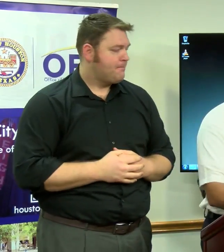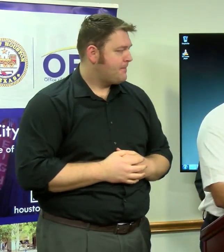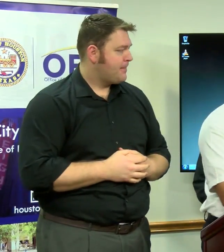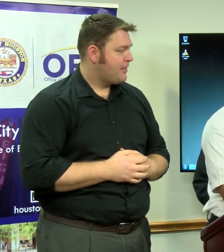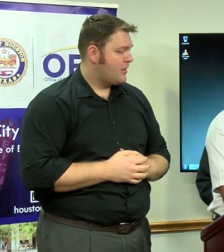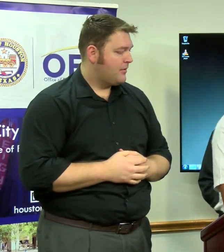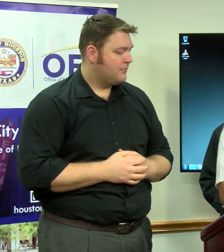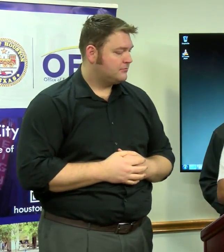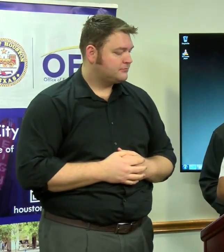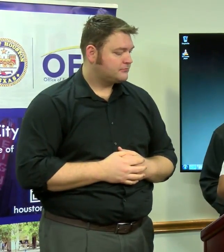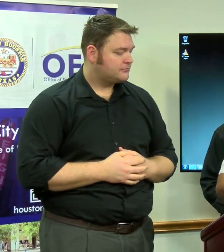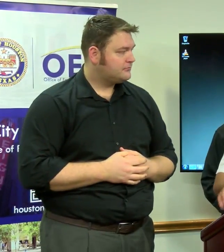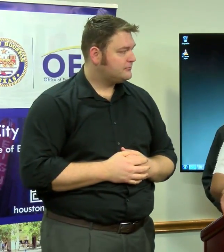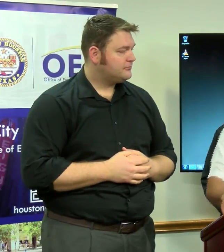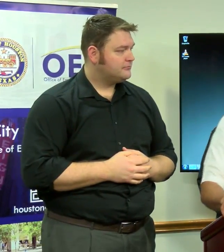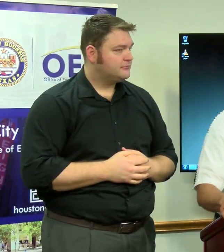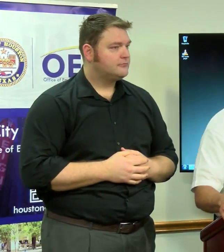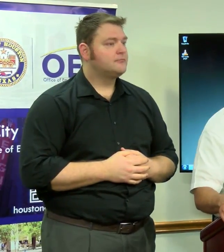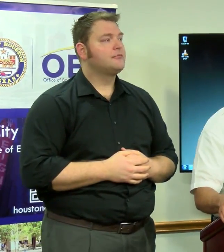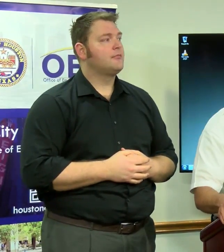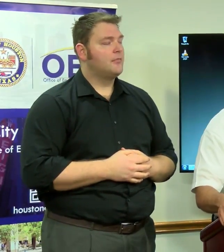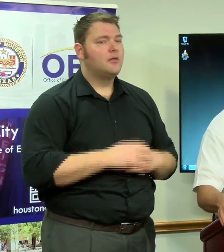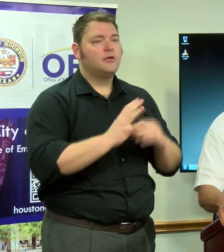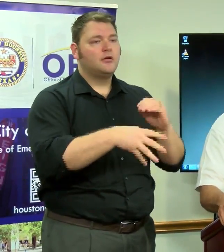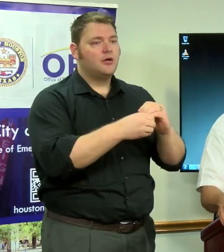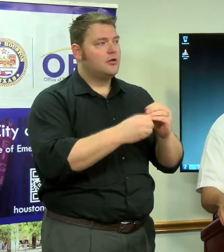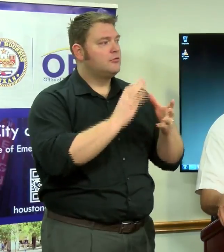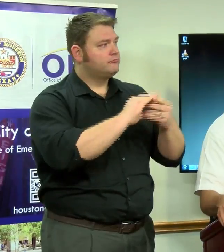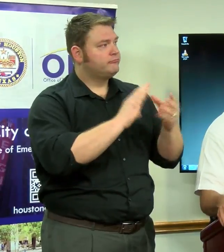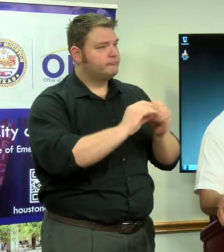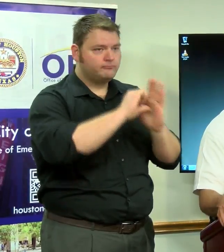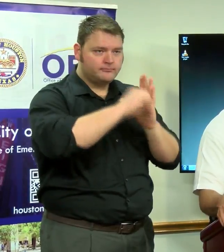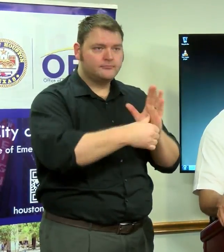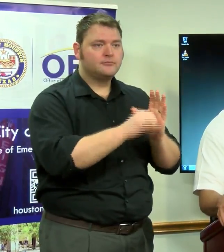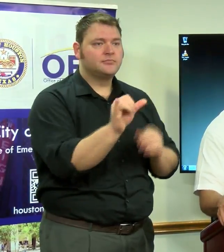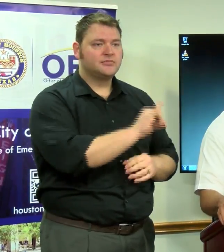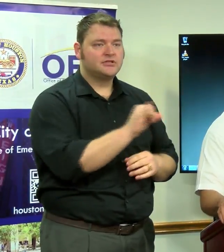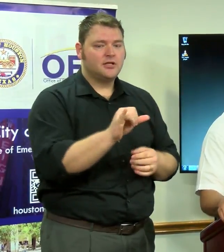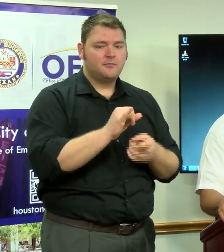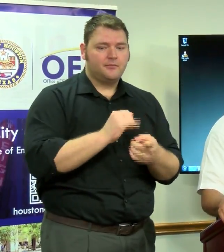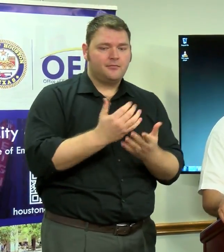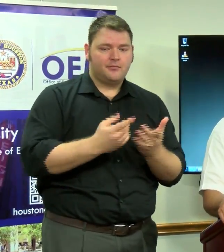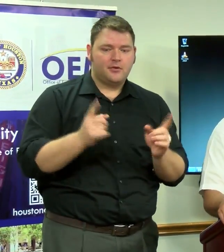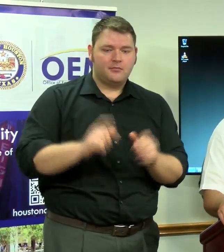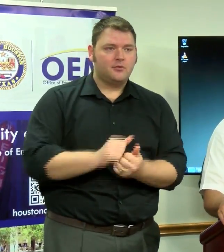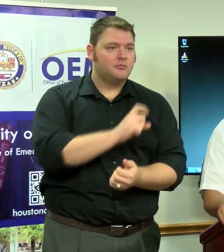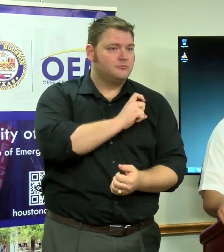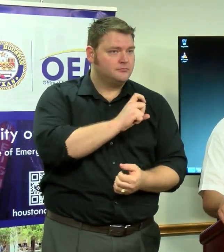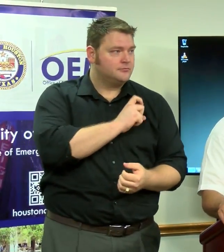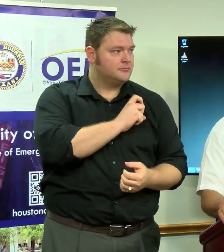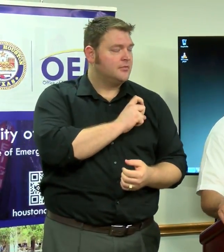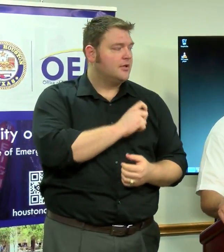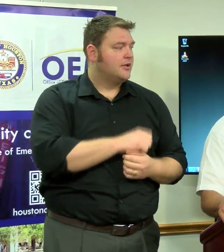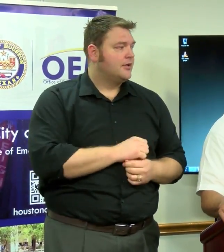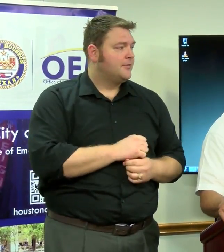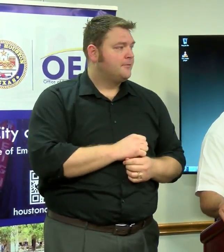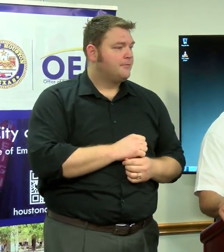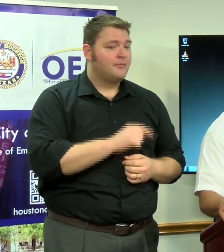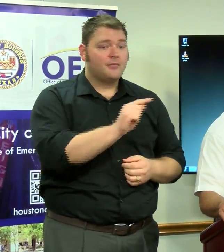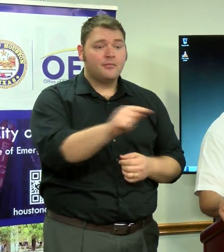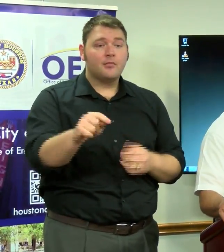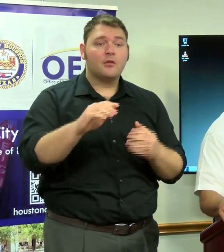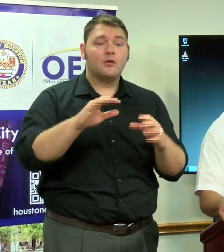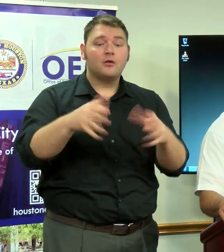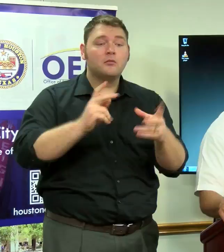Bueno, mire, quisiera decir lo mismo que dijo el jefe de policías a la comunidad habla hispana.